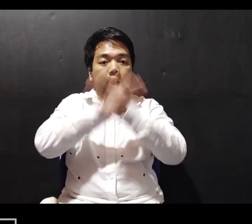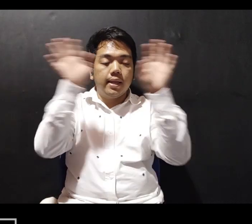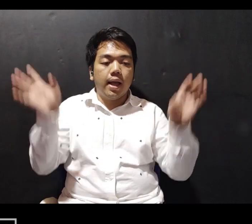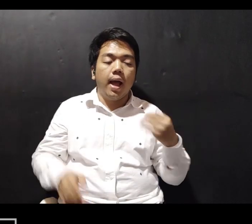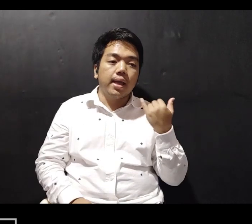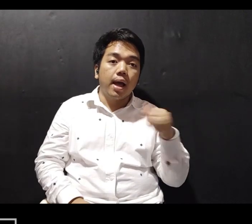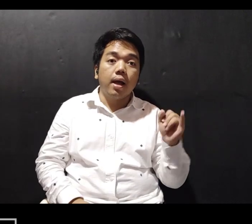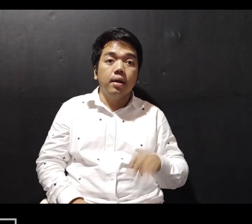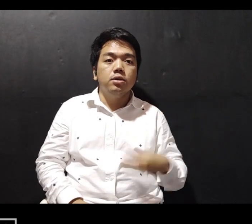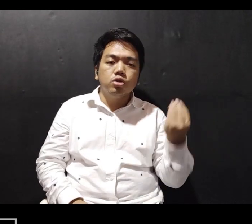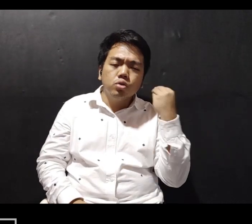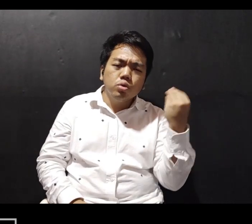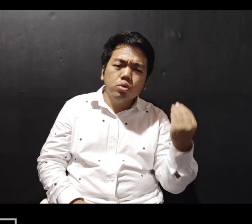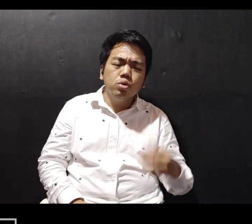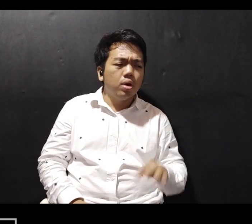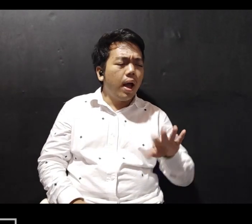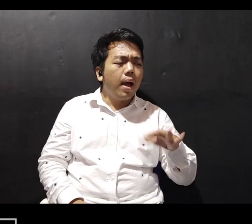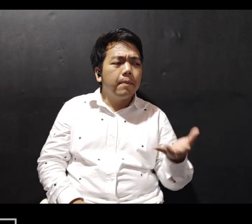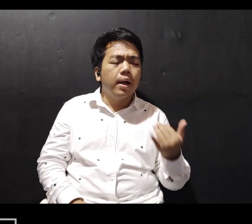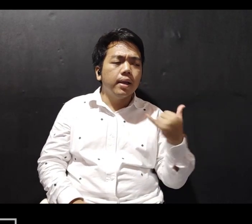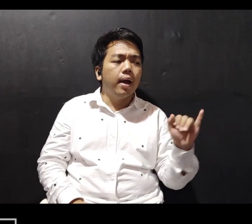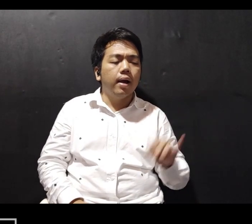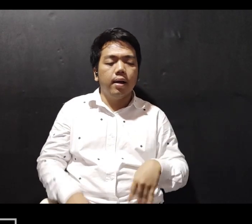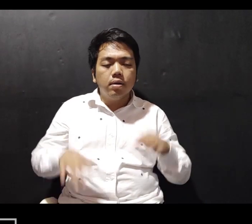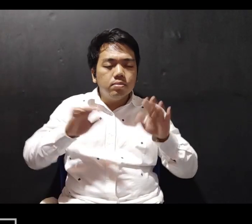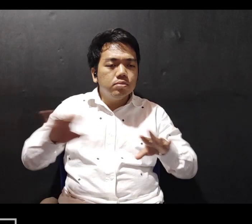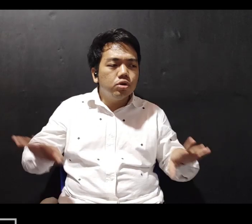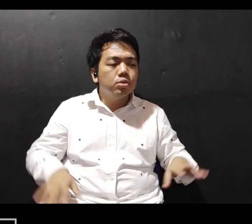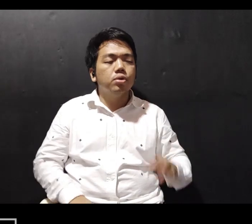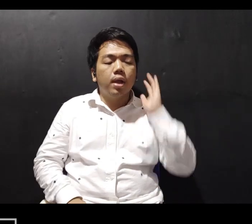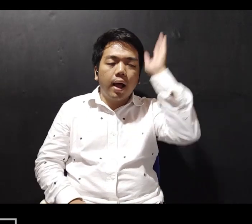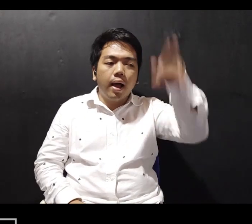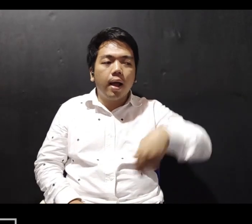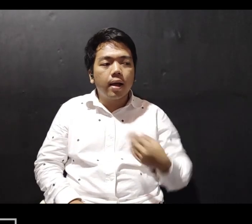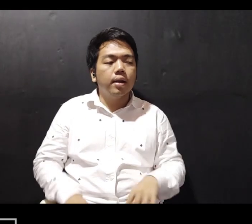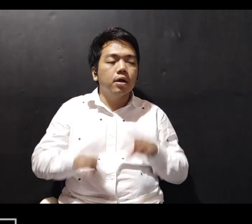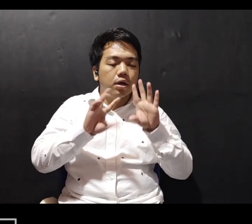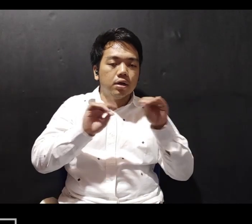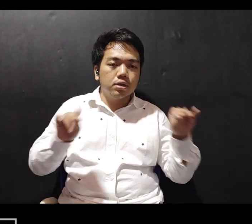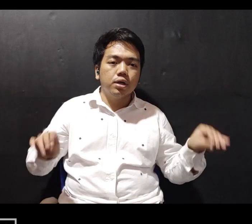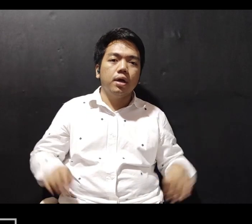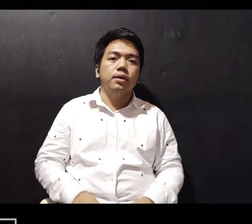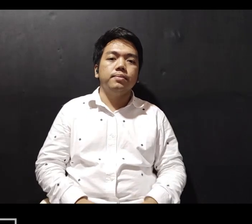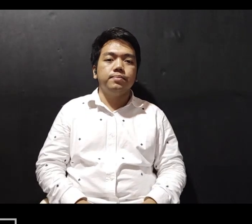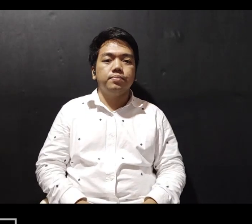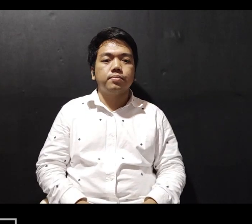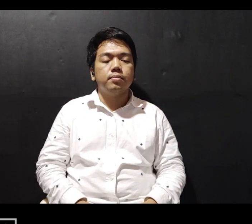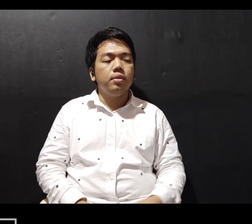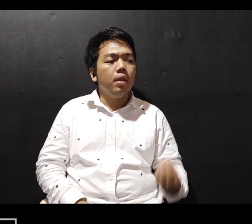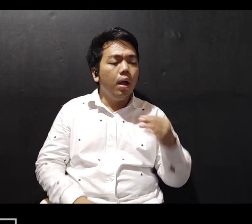mereka akan lakukan dengan sangat curiga. Dan para murid-murid sendiri secara pribadi, mereka